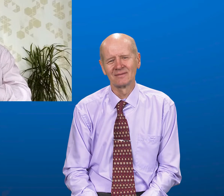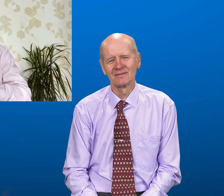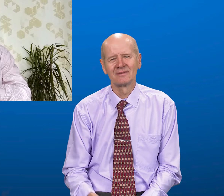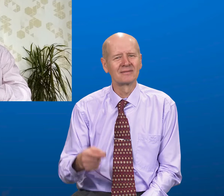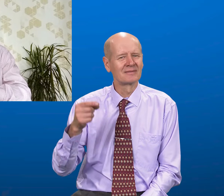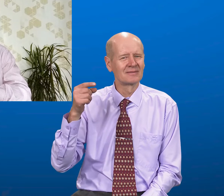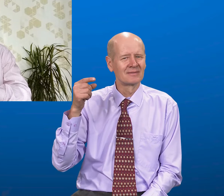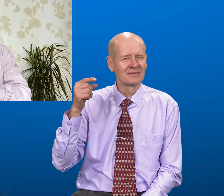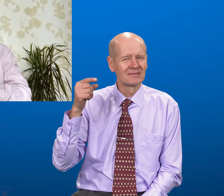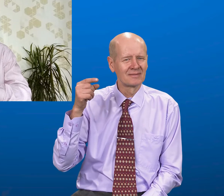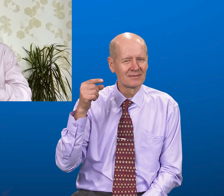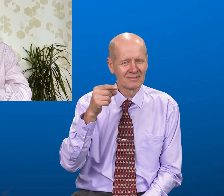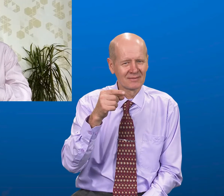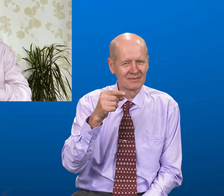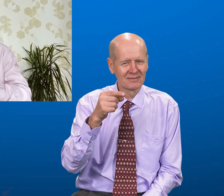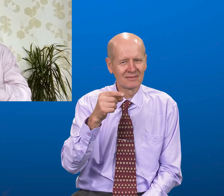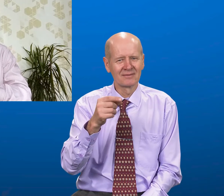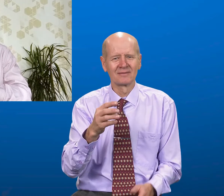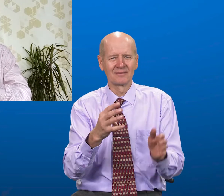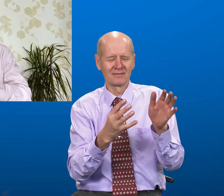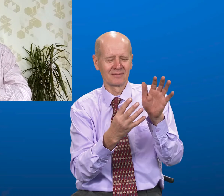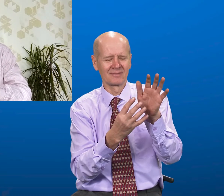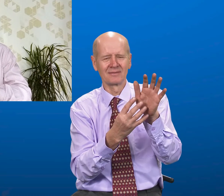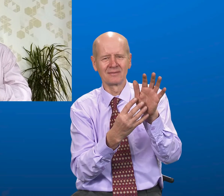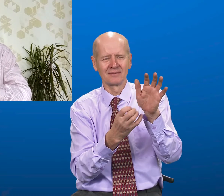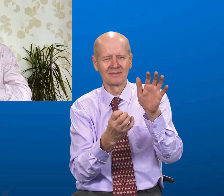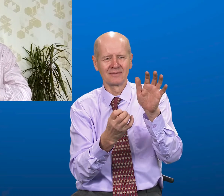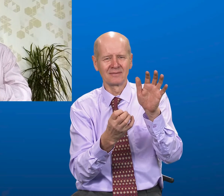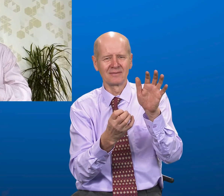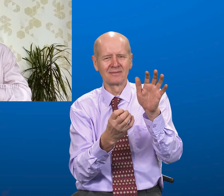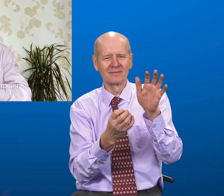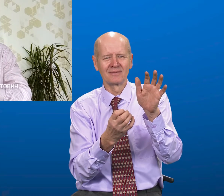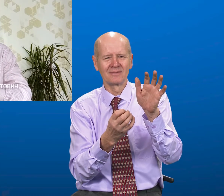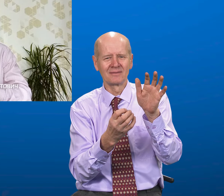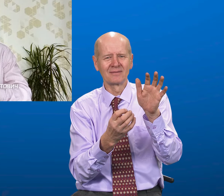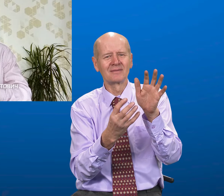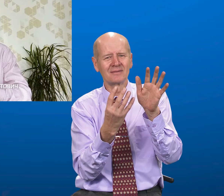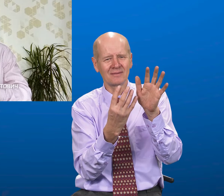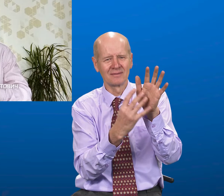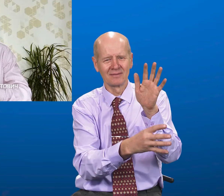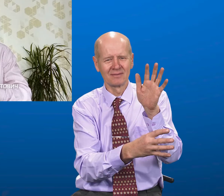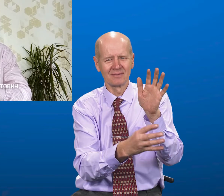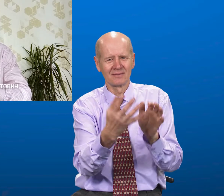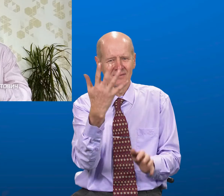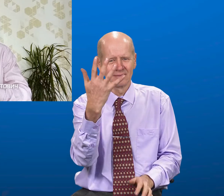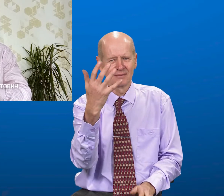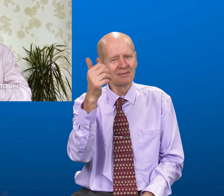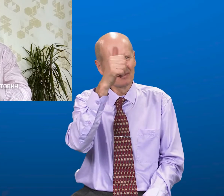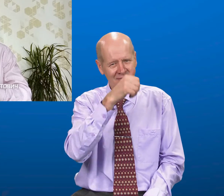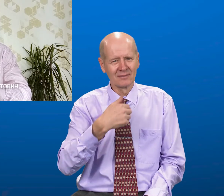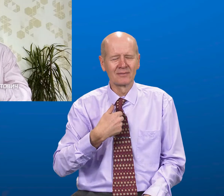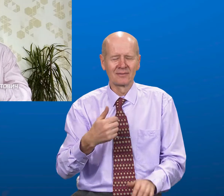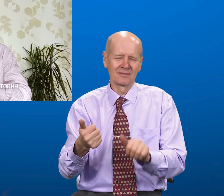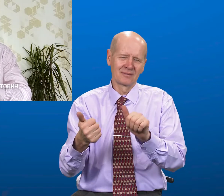В 1995 году, 6 июня, я заключил завет с Господом посредством крещения и